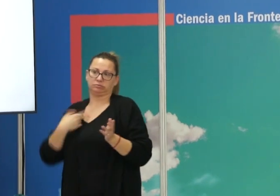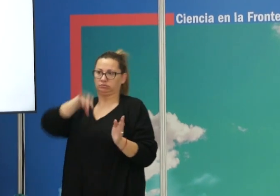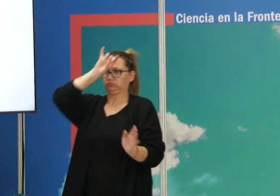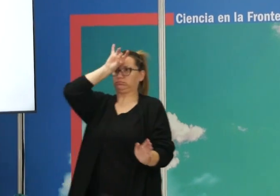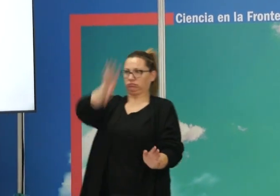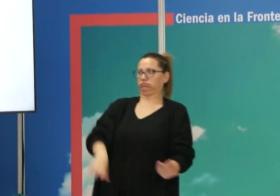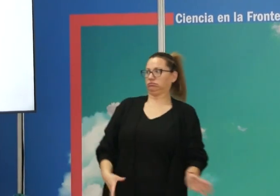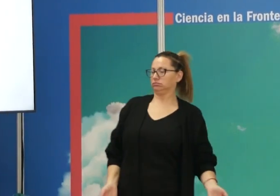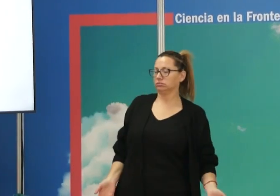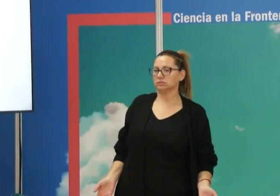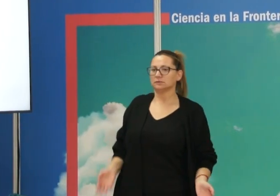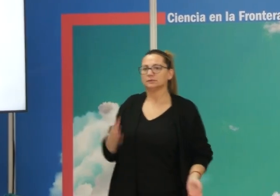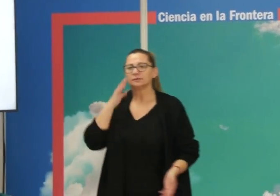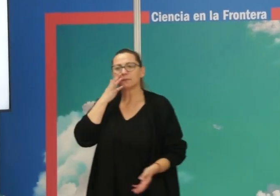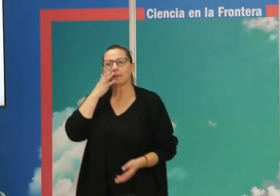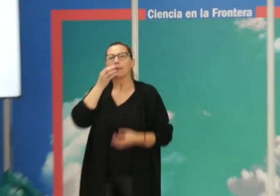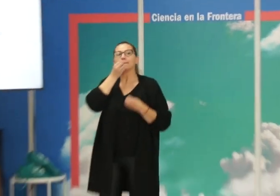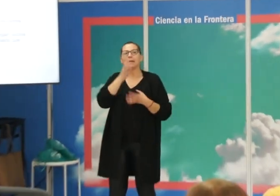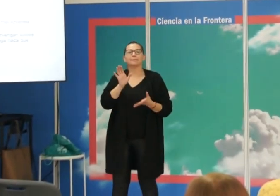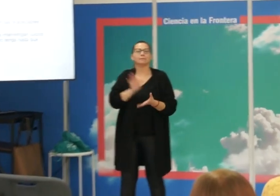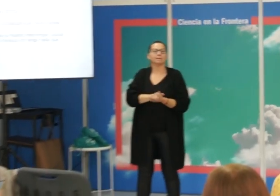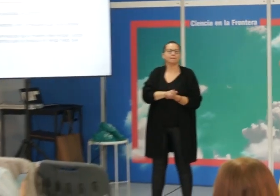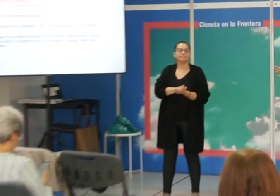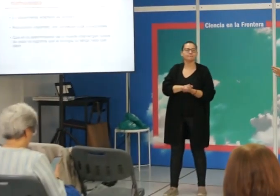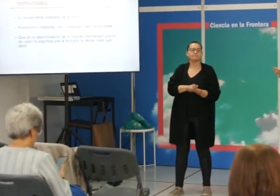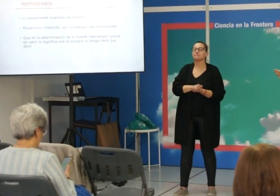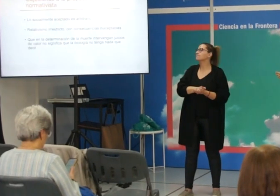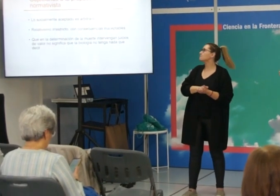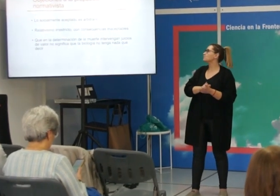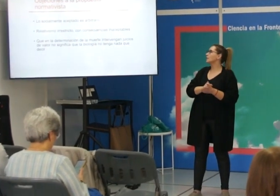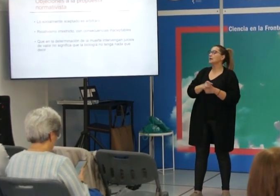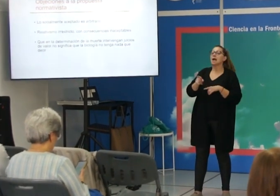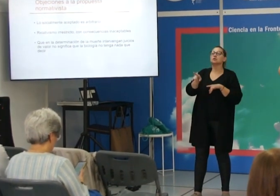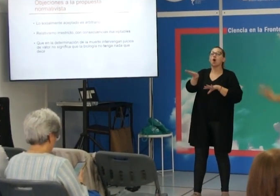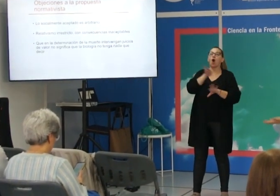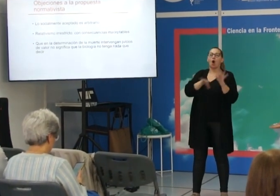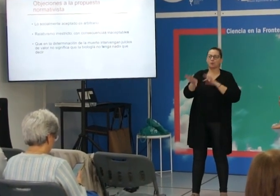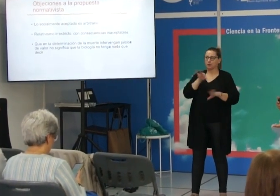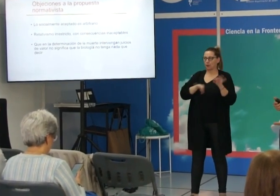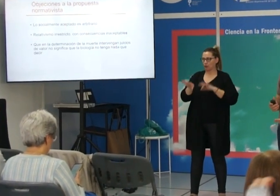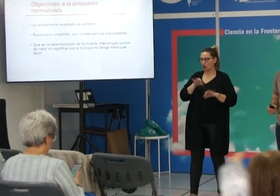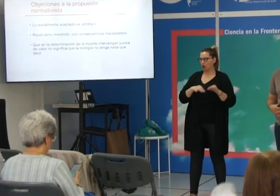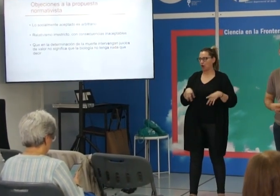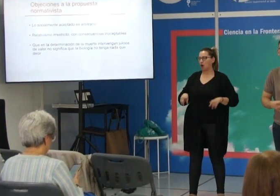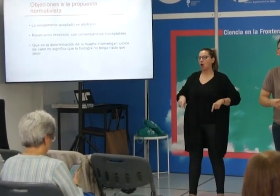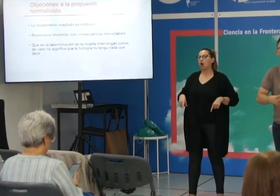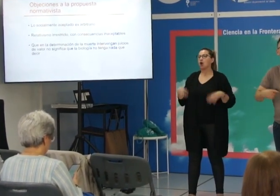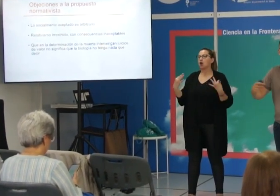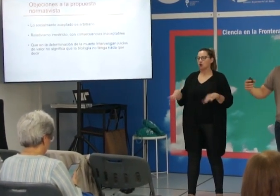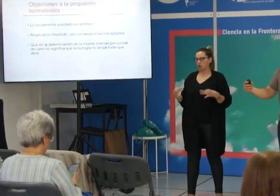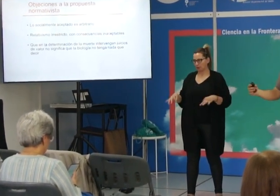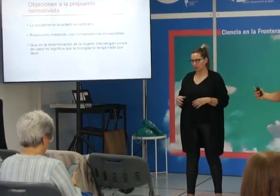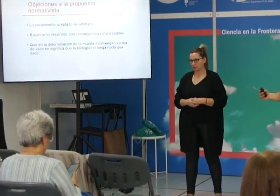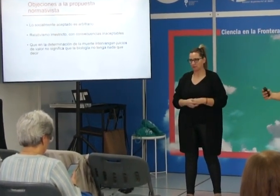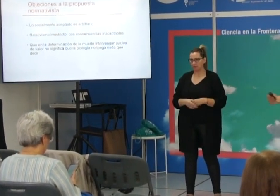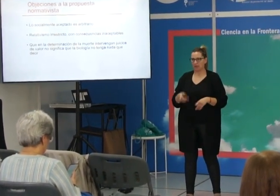probablemente inaceptables. Bien. Las opciones normativistas, por lo tanto, tienen también sus objeciones, y es que generan una serie